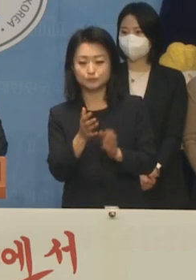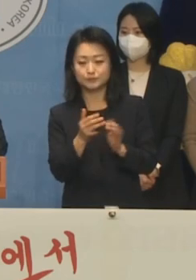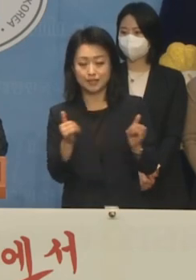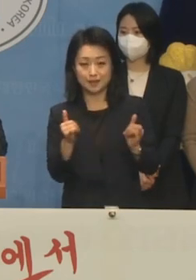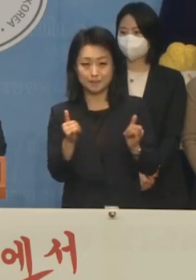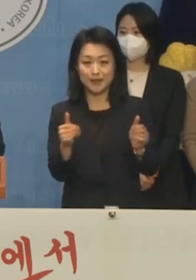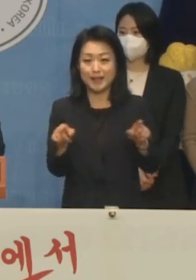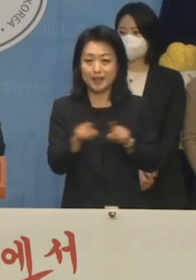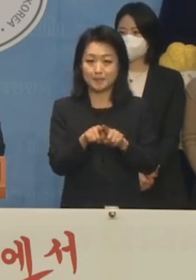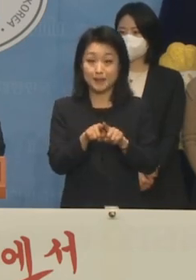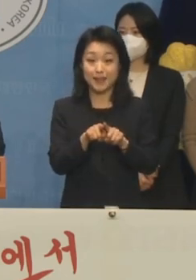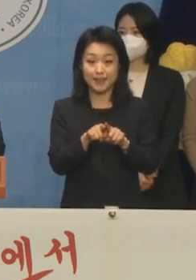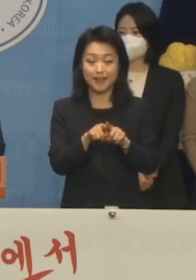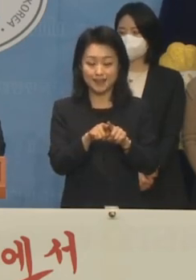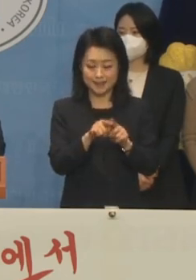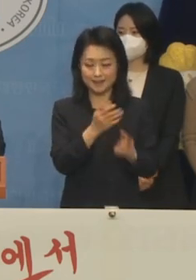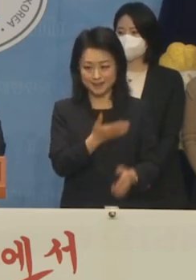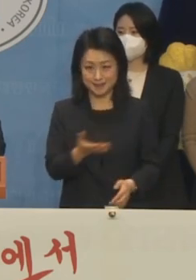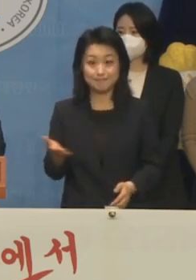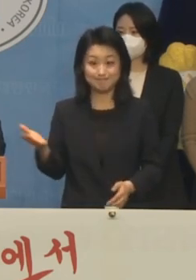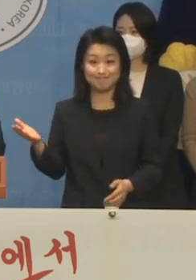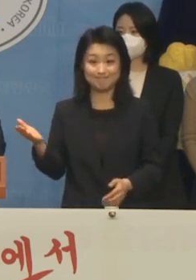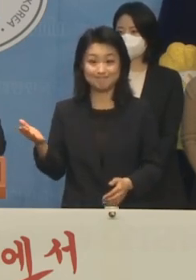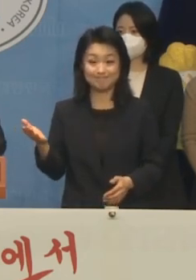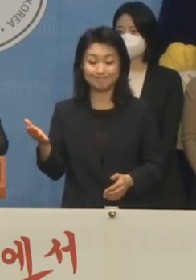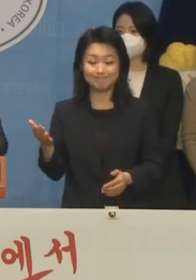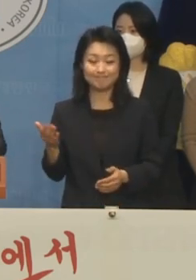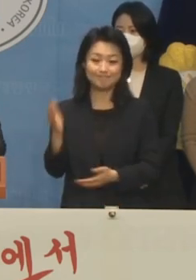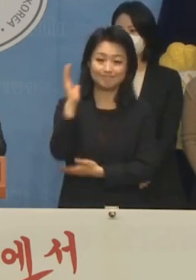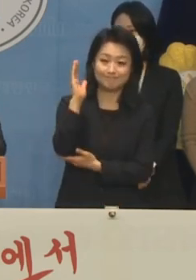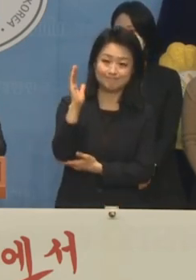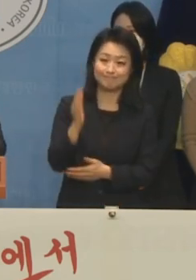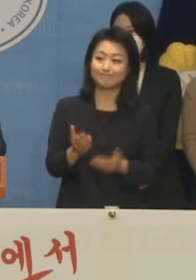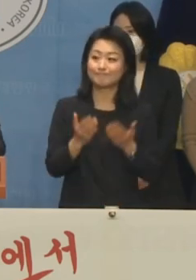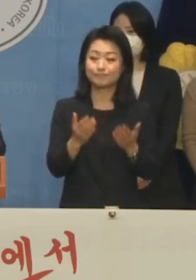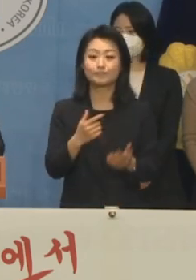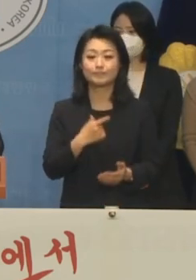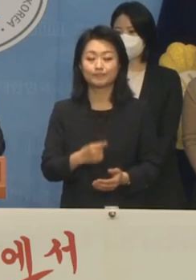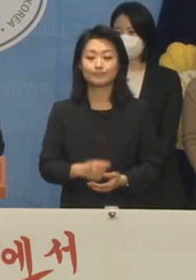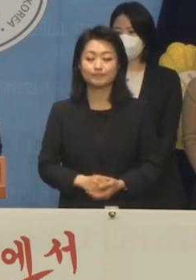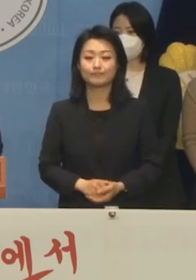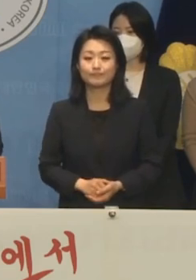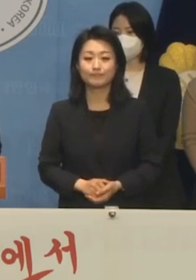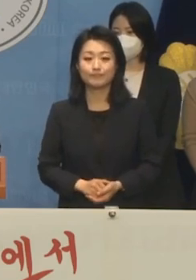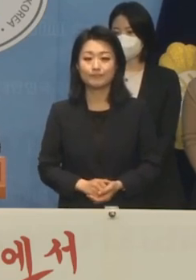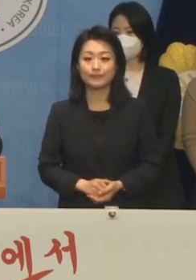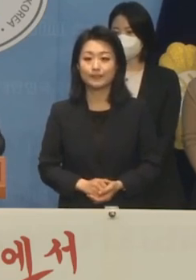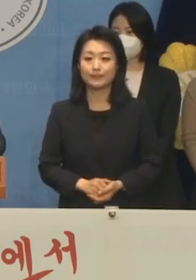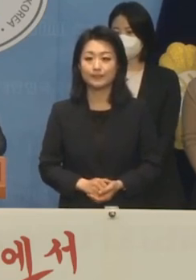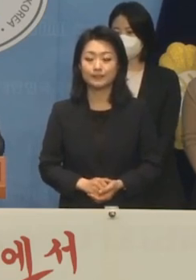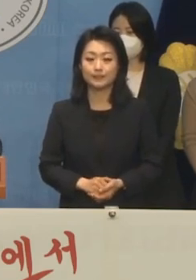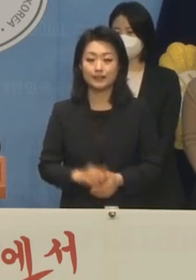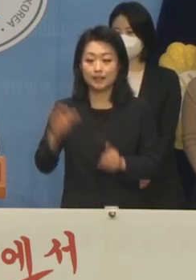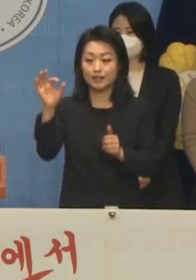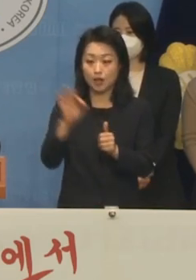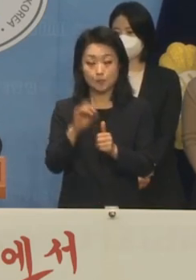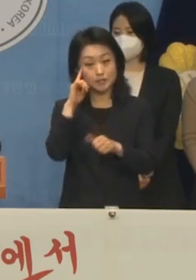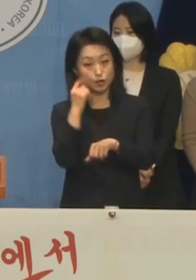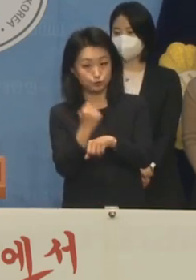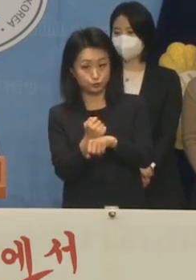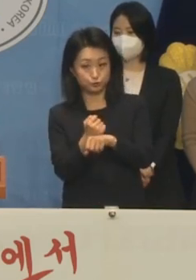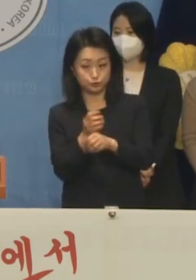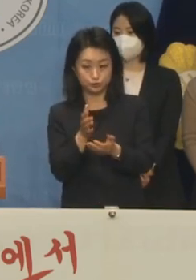의견을 말씀드리고자 이렇게 또 기자회견을 이 자리를 갖게 되었습니다. 네, 그래서 연금